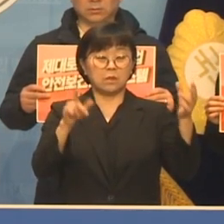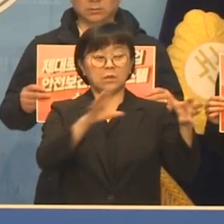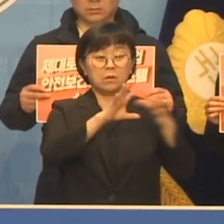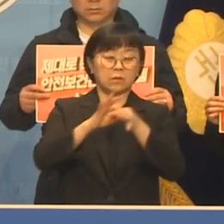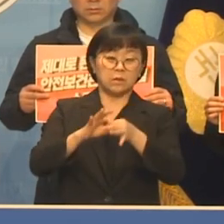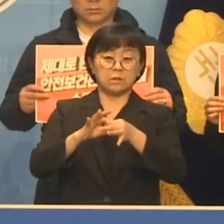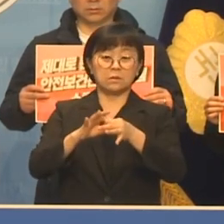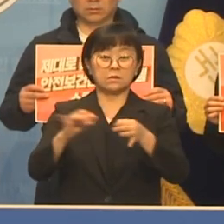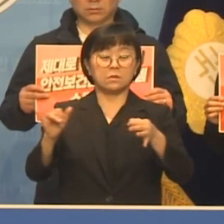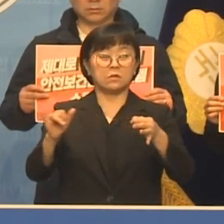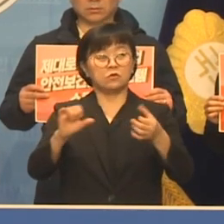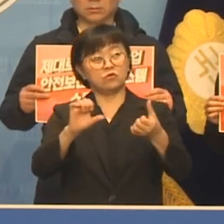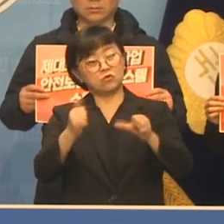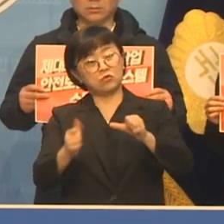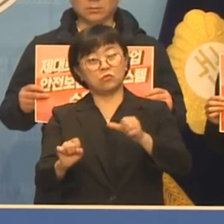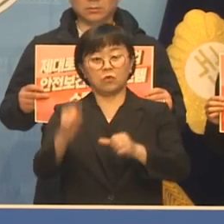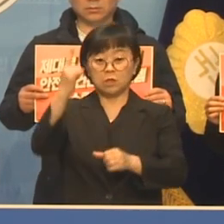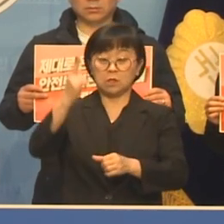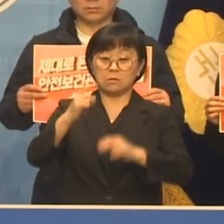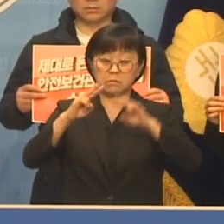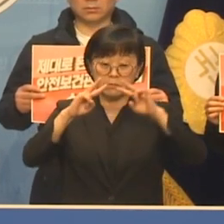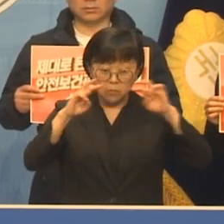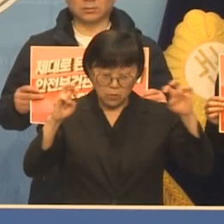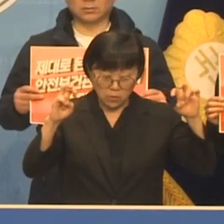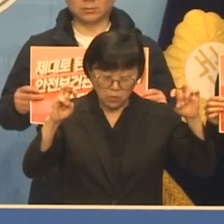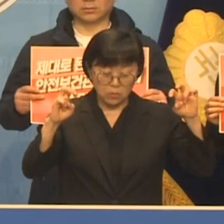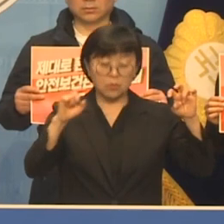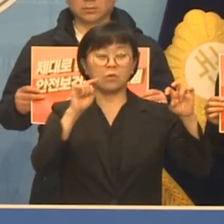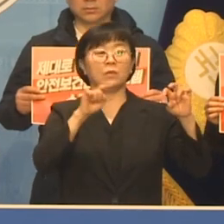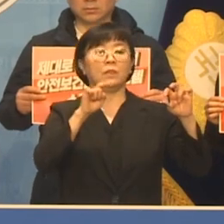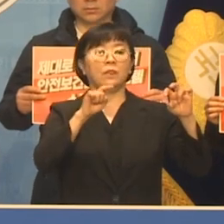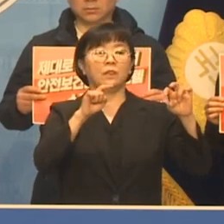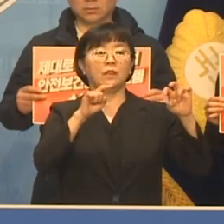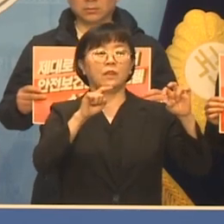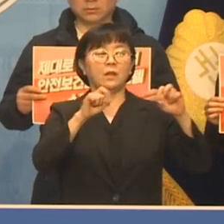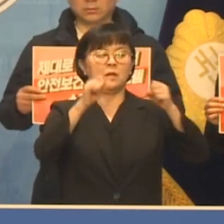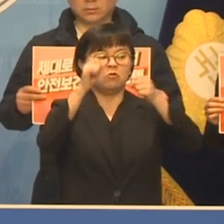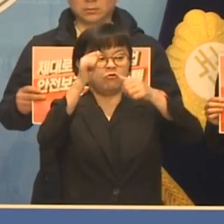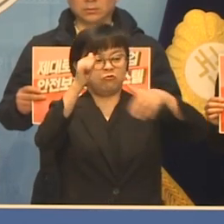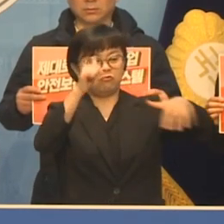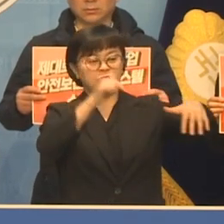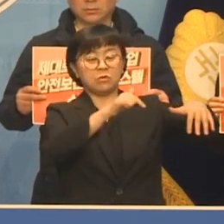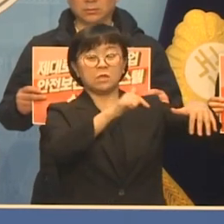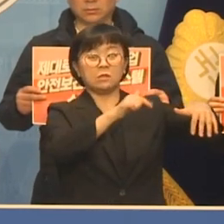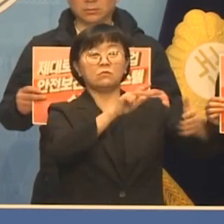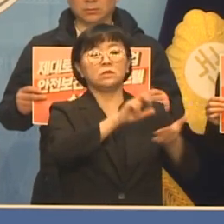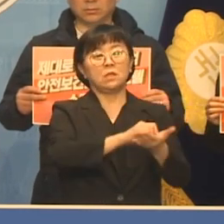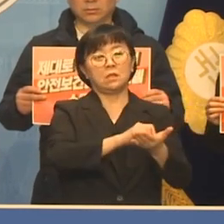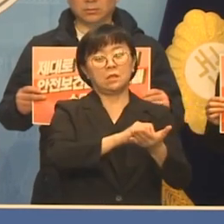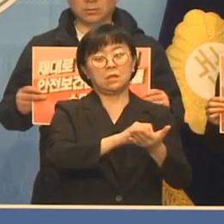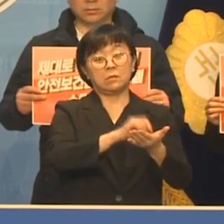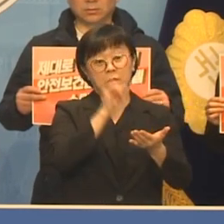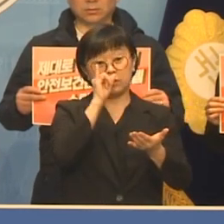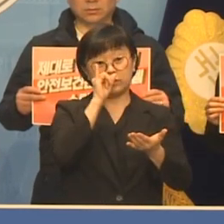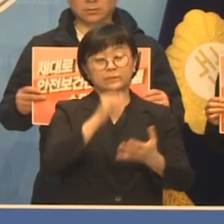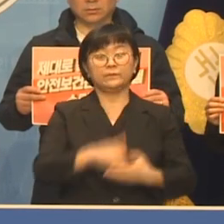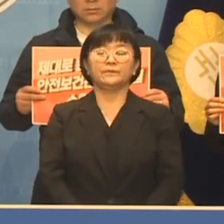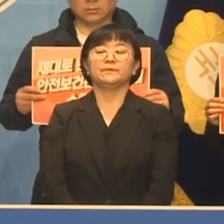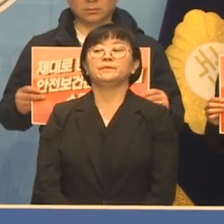사망사고는 그 원인을 살펴보면은 안에는 다단계 하청 구조의 문제가 있다고